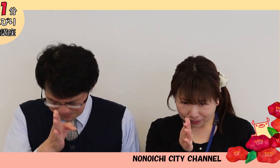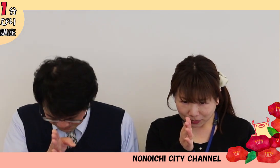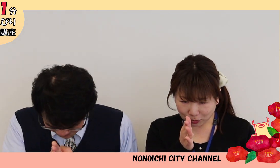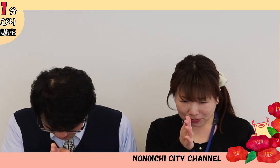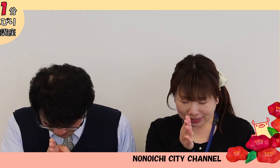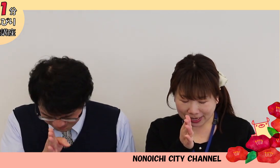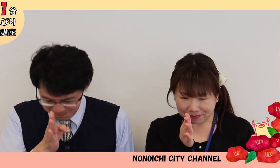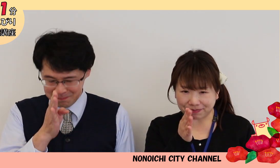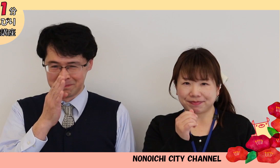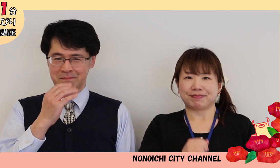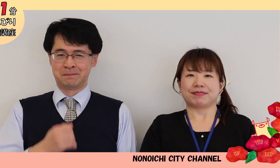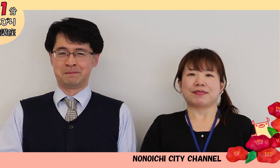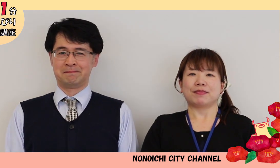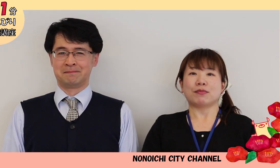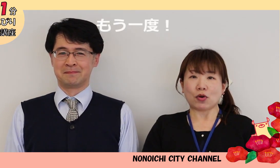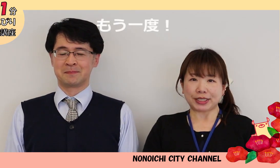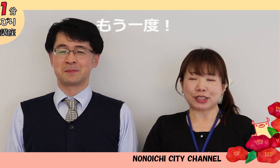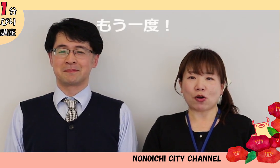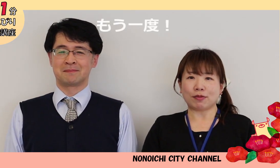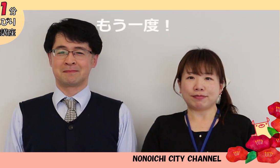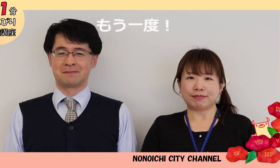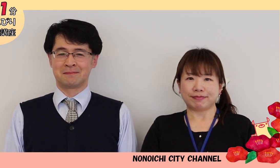すみません。もう一度。